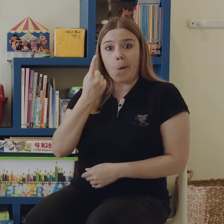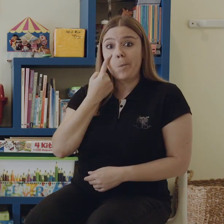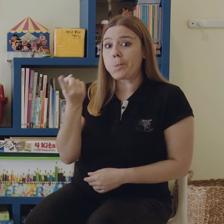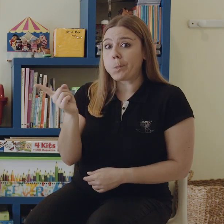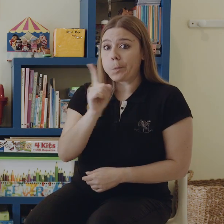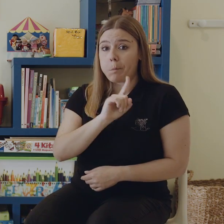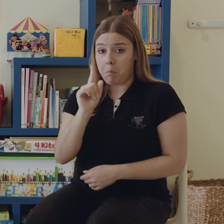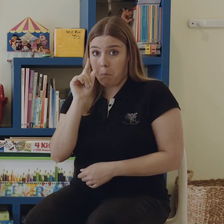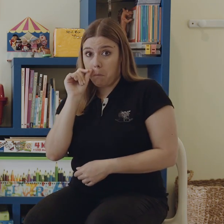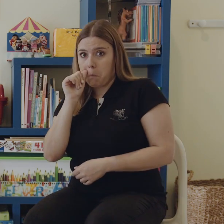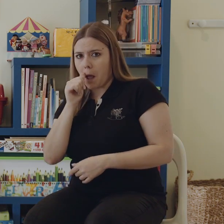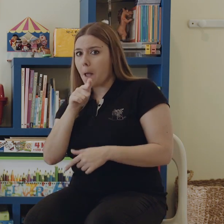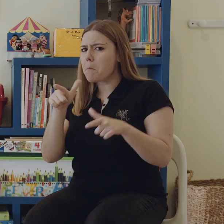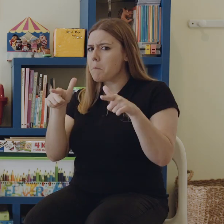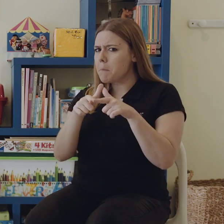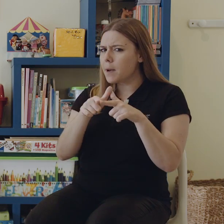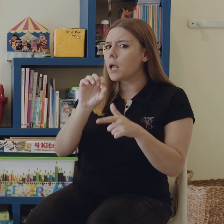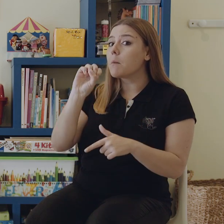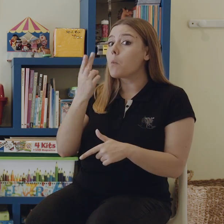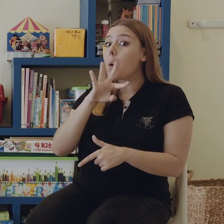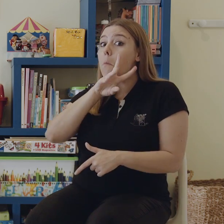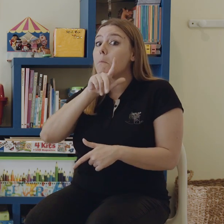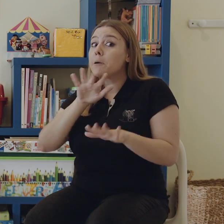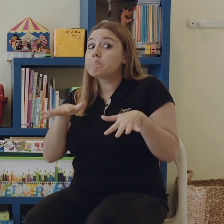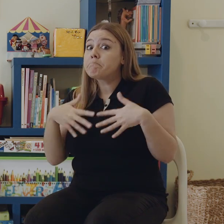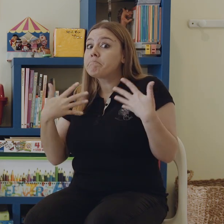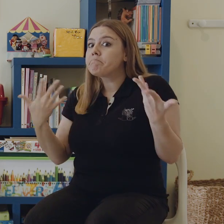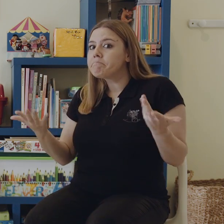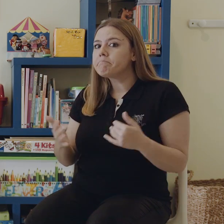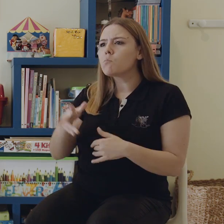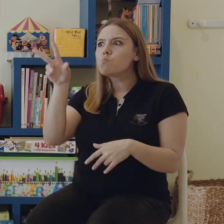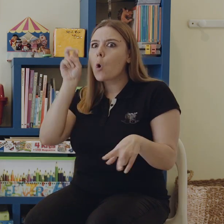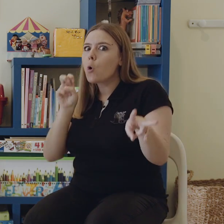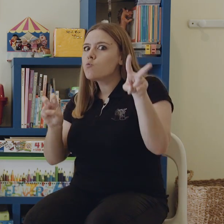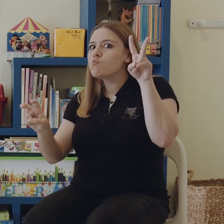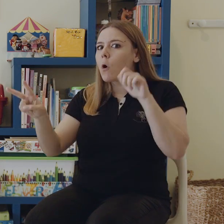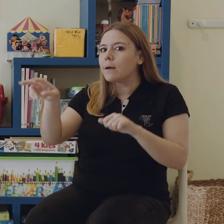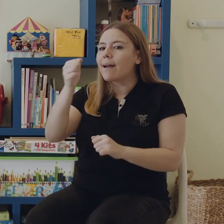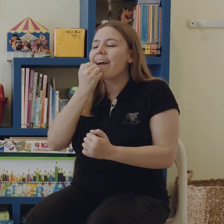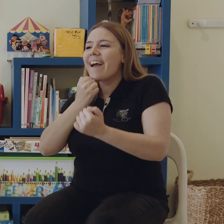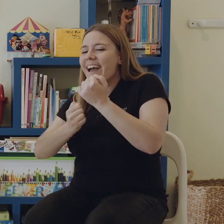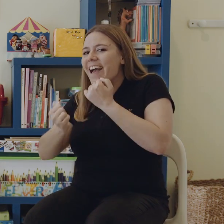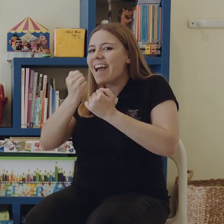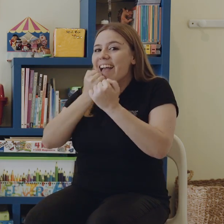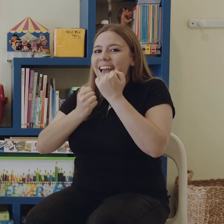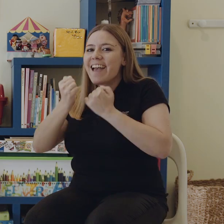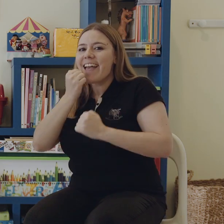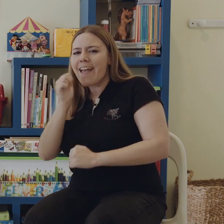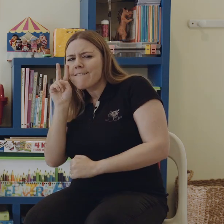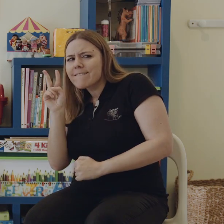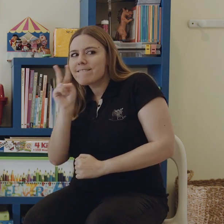Zé Ninguém, o pai, o primo, a sua mãe? Ouve risos, gargalhadas, espreita e vê